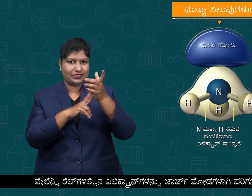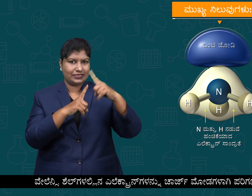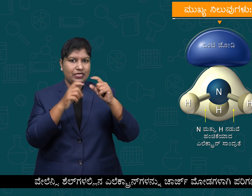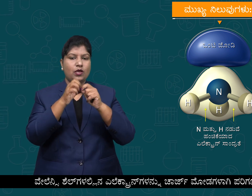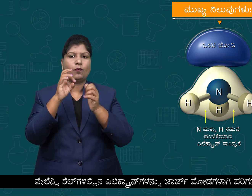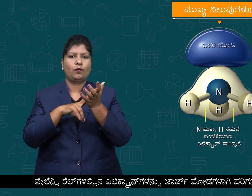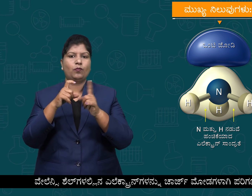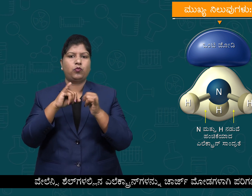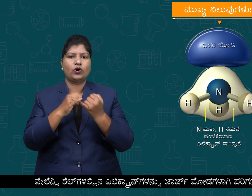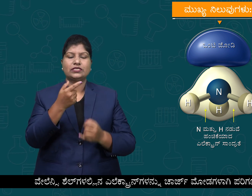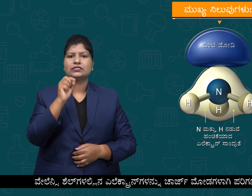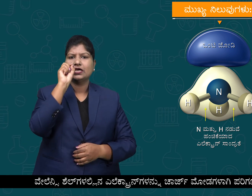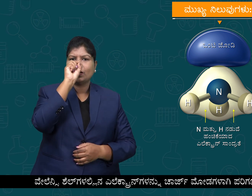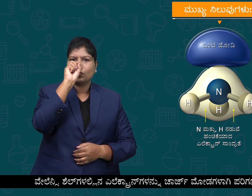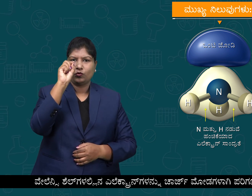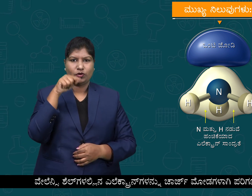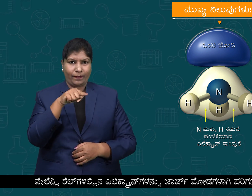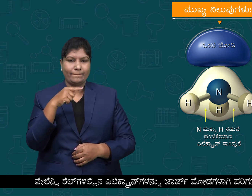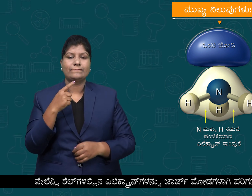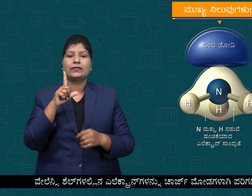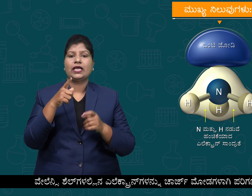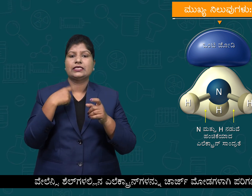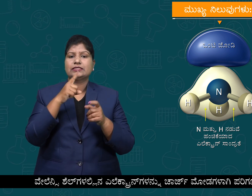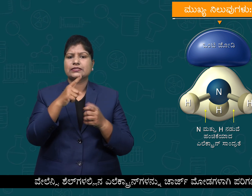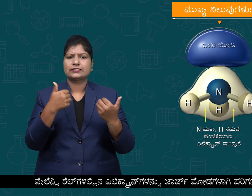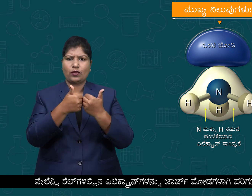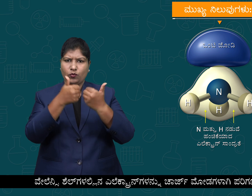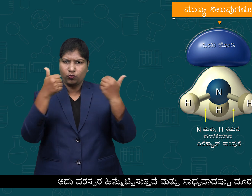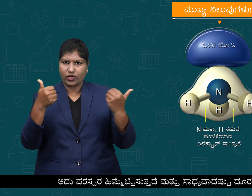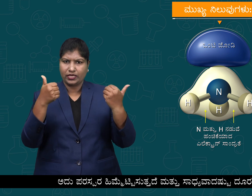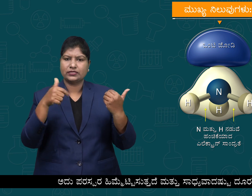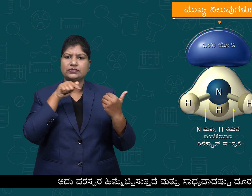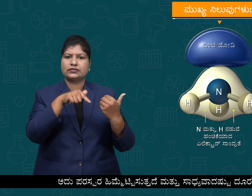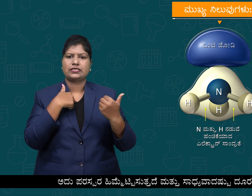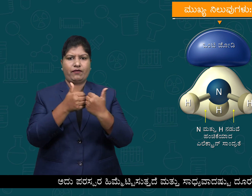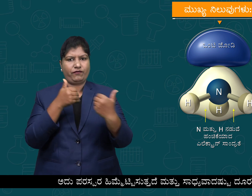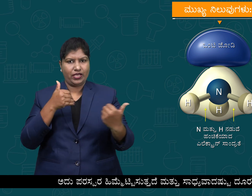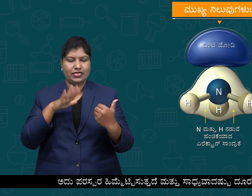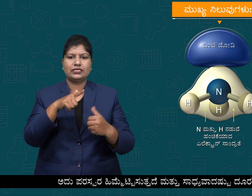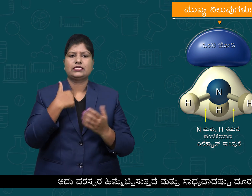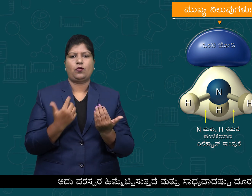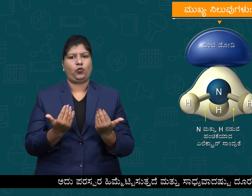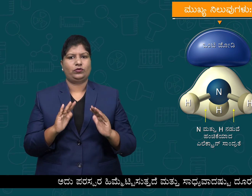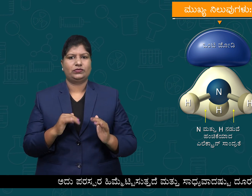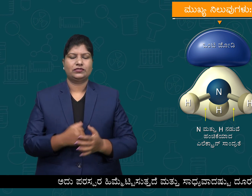ಎಲೆಕ್ಟ್ರಾನ್ಗಳನ್ನು ಚಾರ್ಜ್ ಮೋಡಗಳಾಗಿ ಪರಿಗಣಿಸುತ್ತದೆ ಮತ್ತು ಅದು ಪರಸ್ಪರ ಹಿಮ್ಮೆಟ್ಟಿಸುತ್ತದೆ